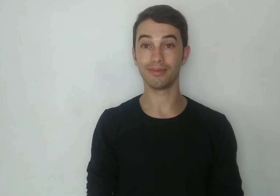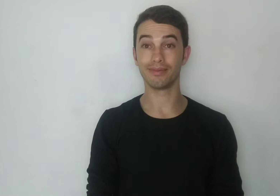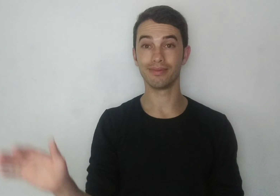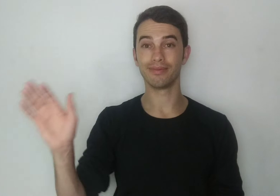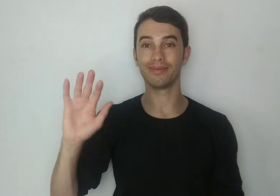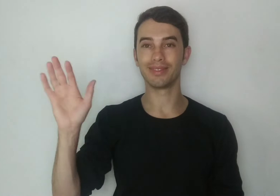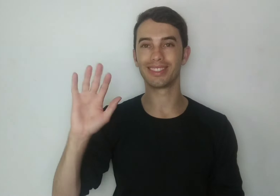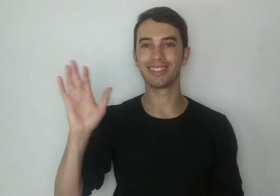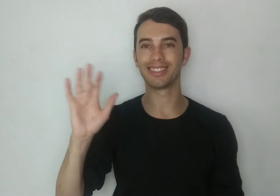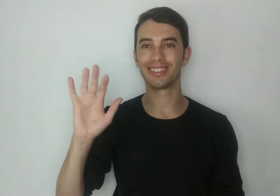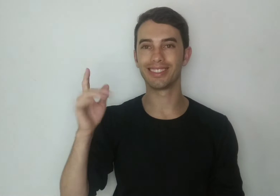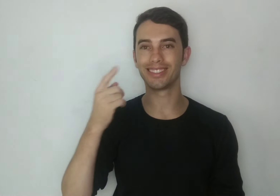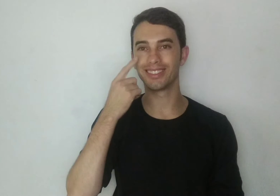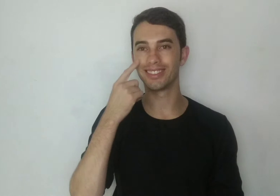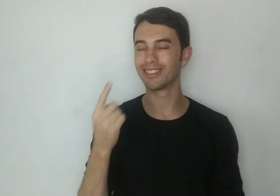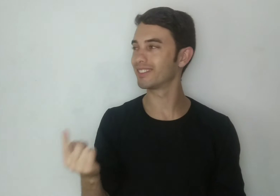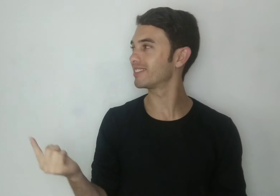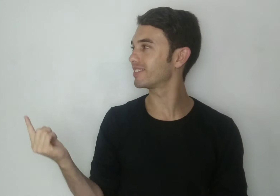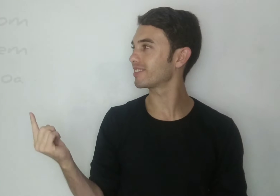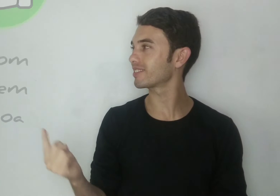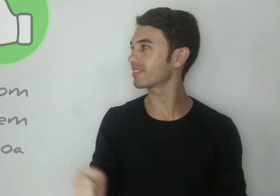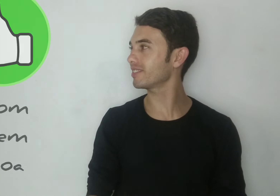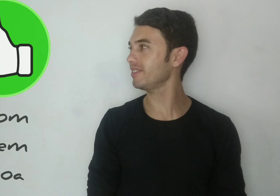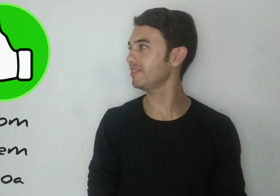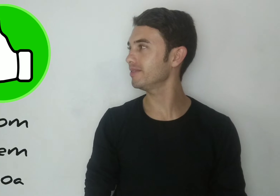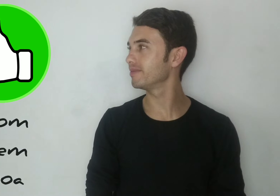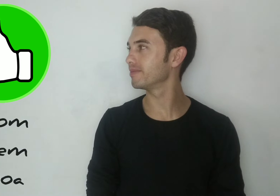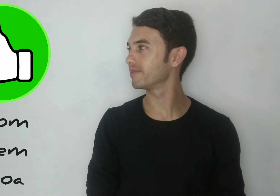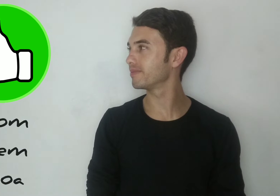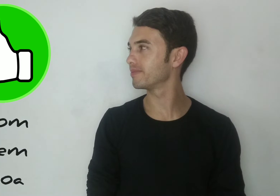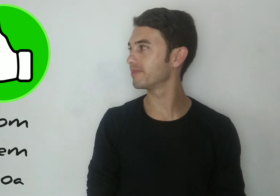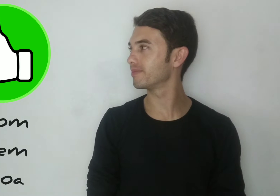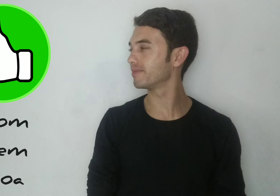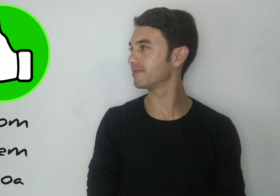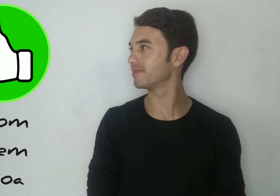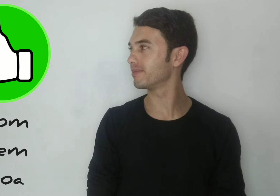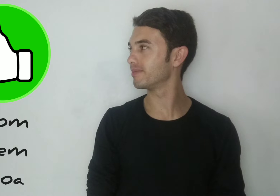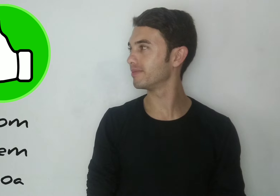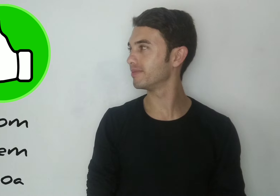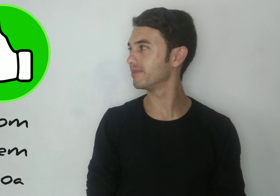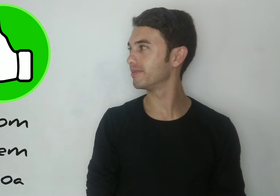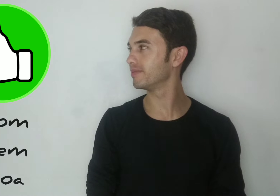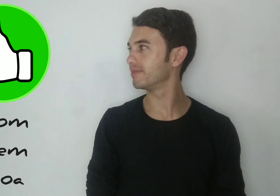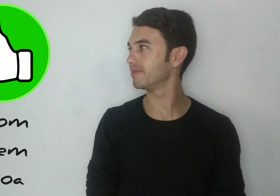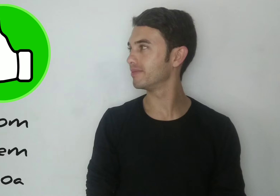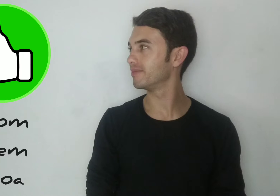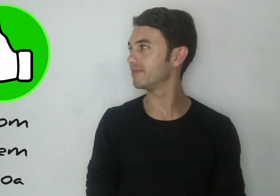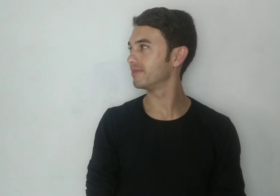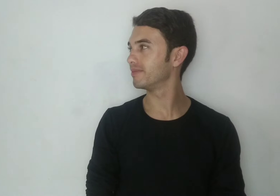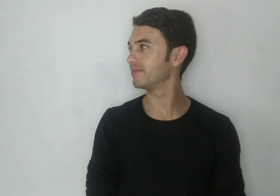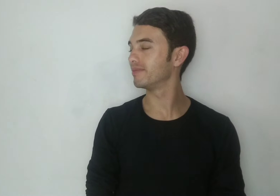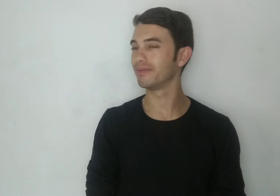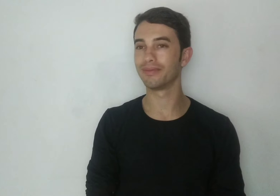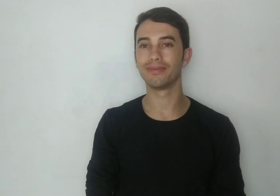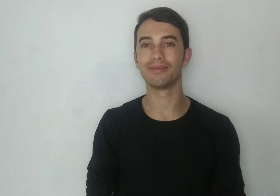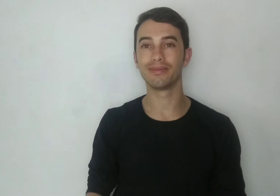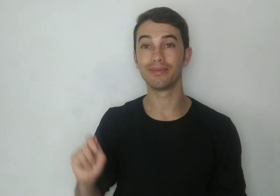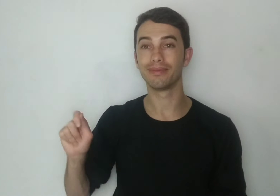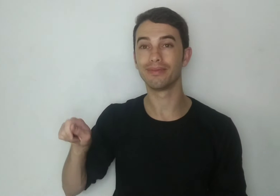Fala pessoal, vejam, bom, bem ou boa, em sinais,